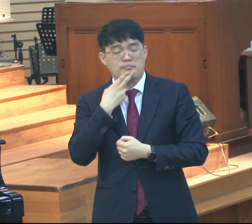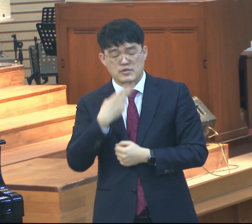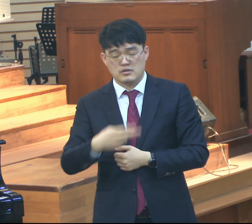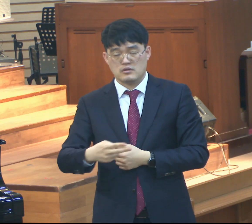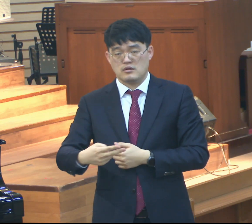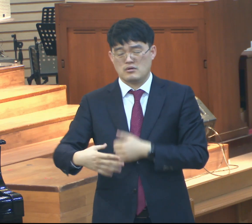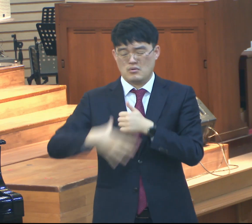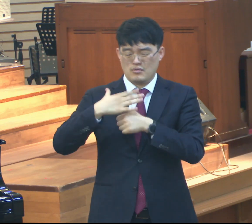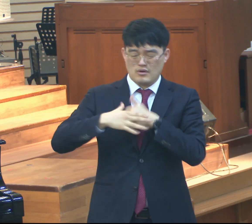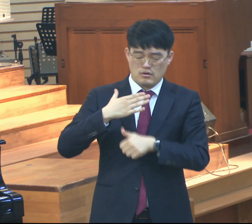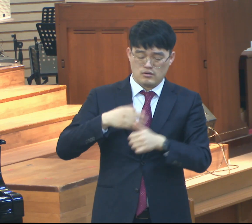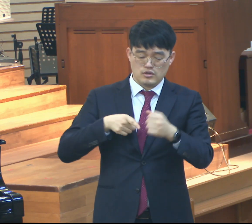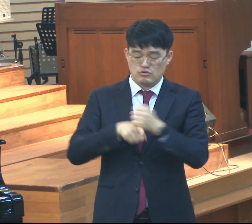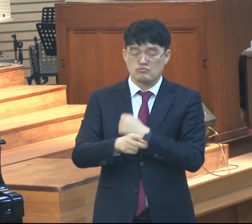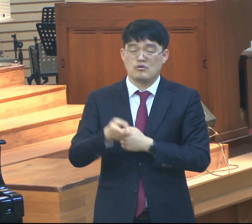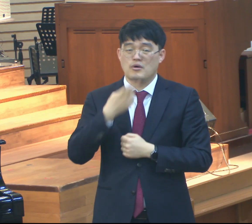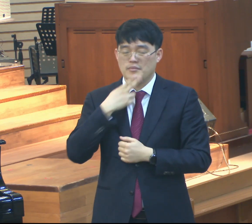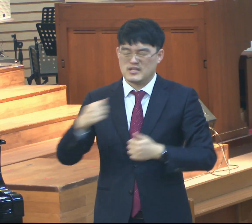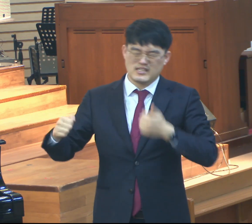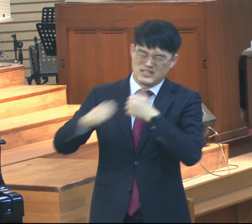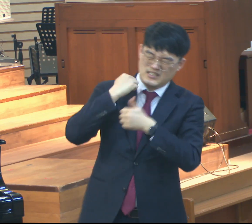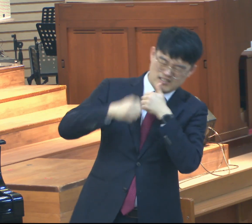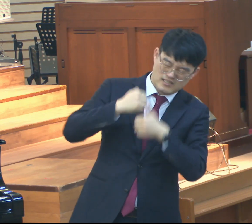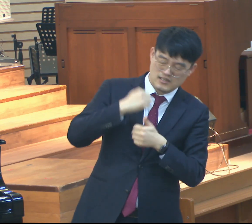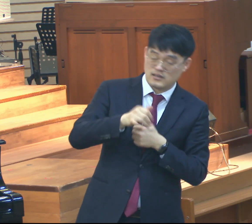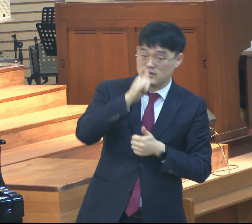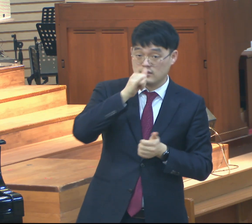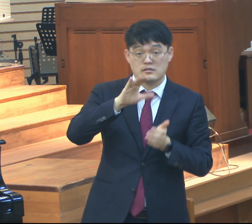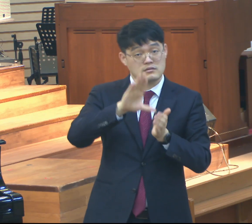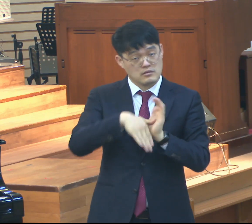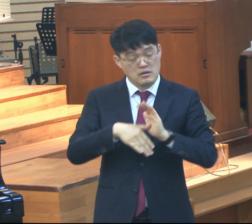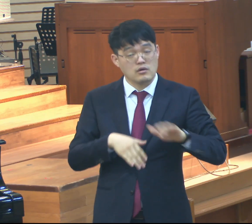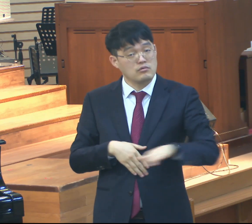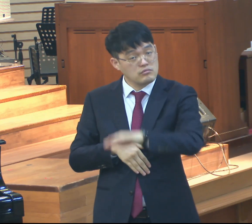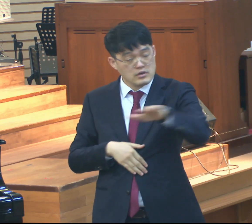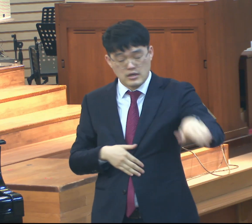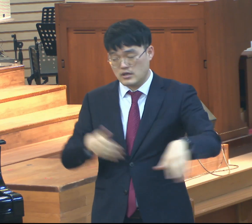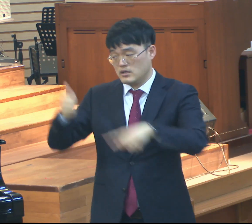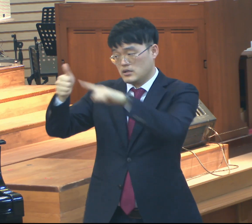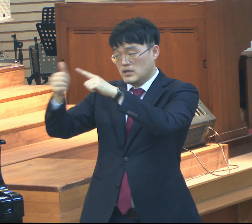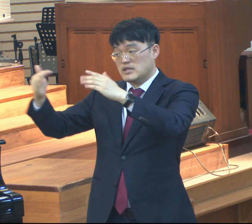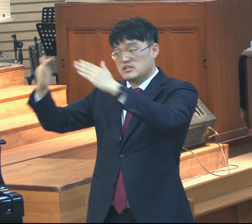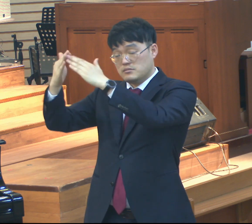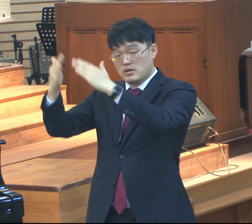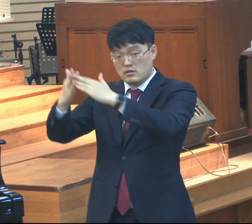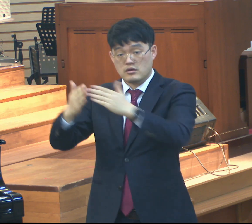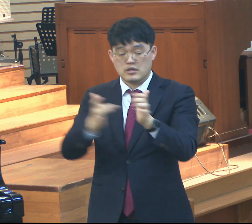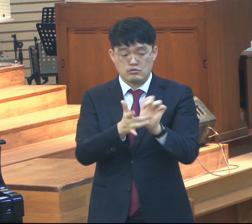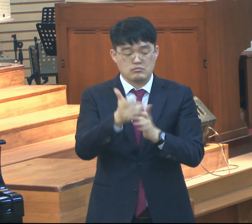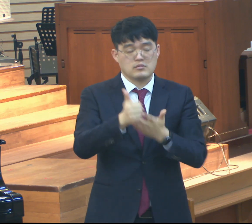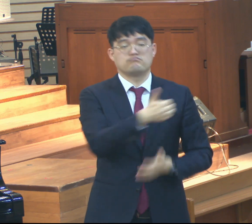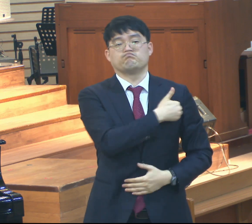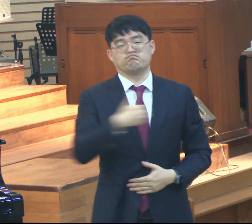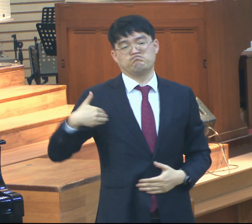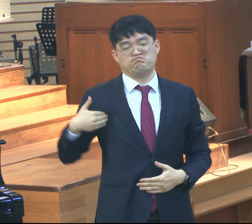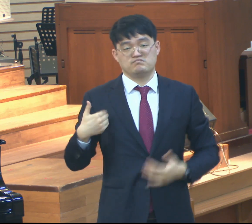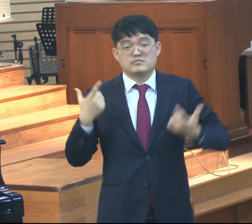없는 폭력 앞에 서게 될 때 안나스 집에서 보여주셨던 예수님의 그 당당함과 꺾이지 않는 모습을